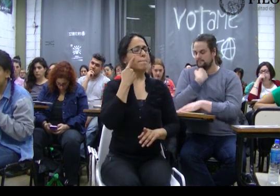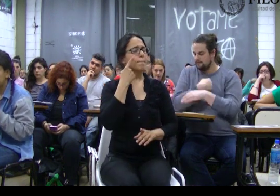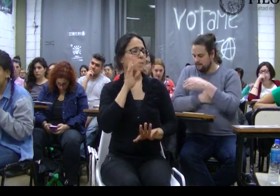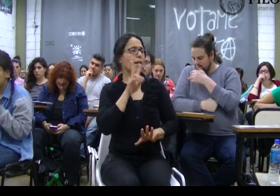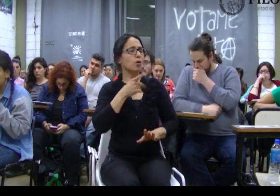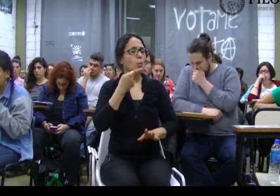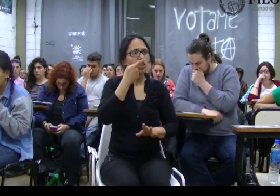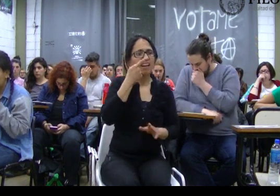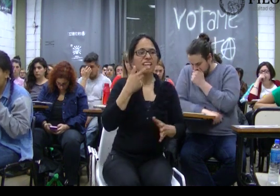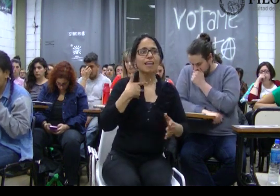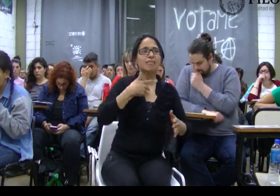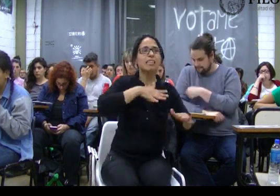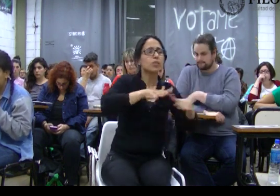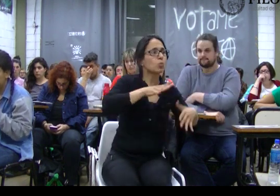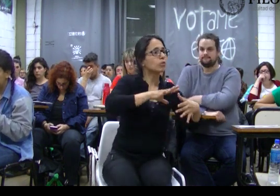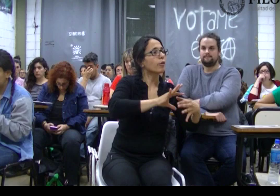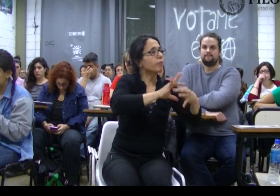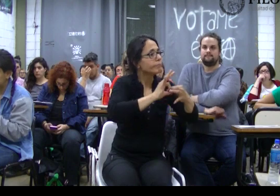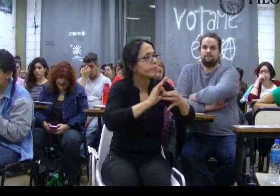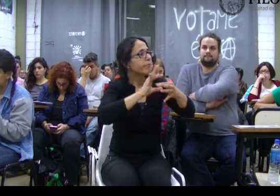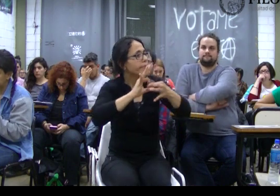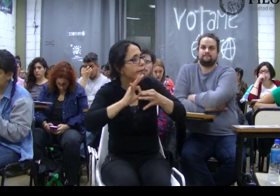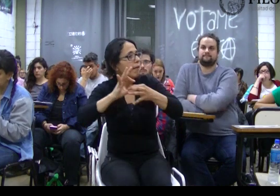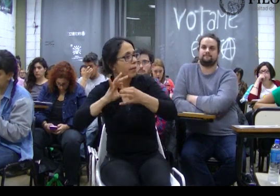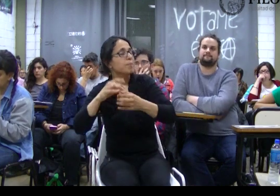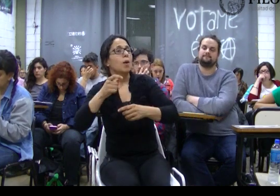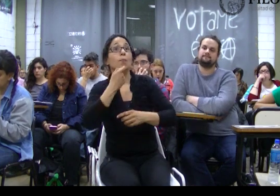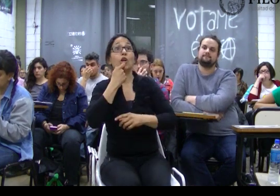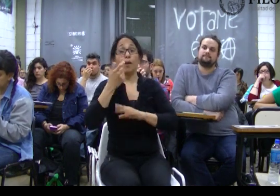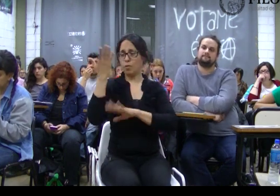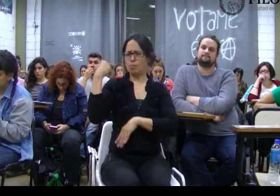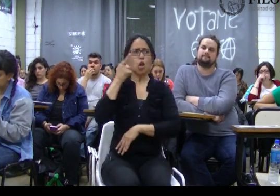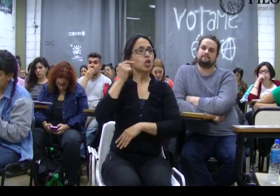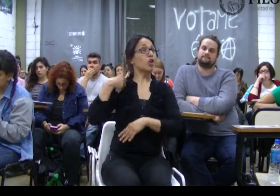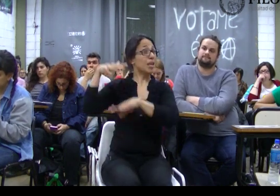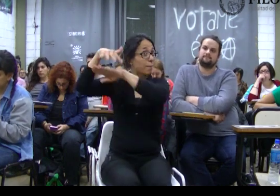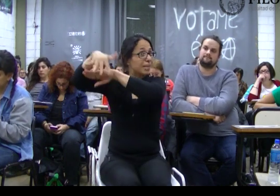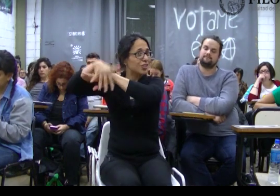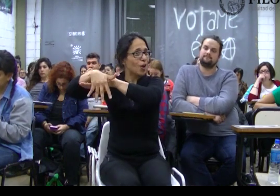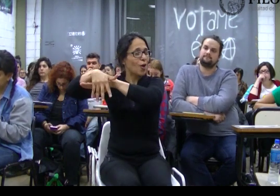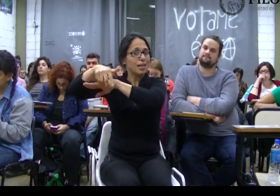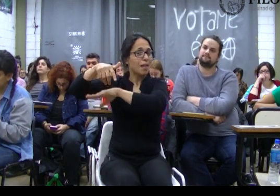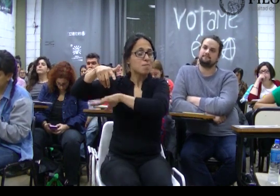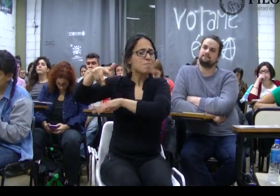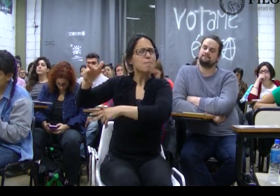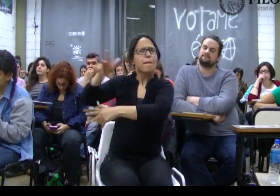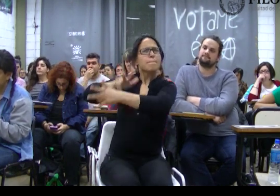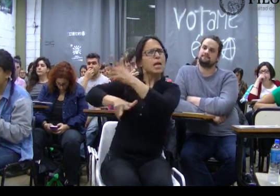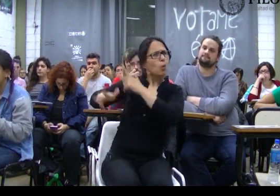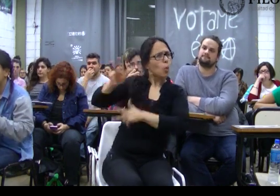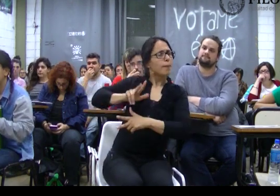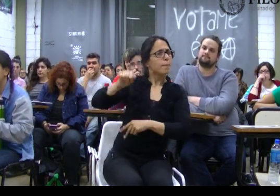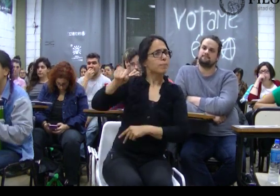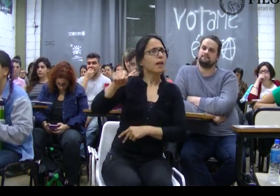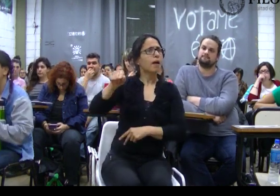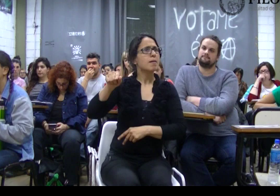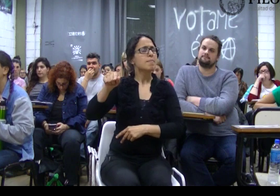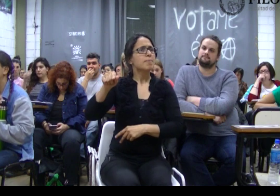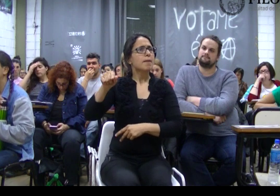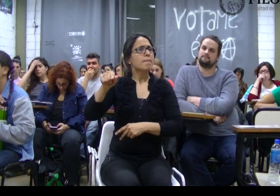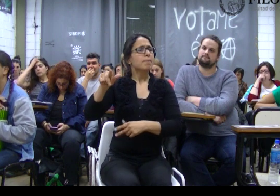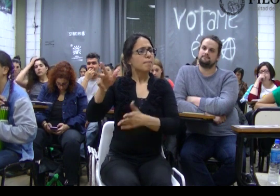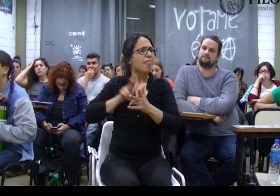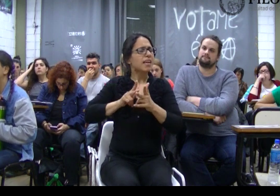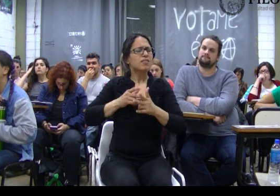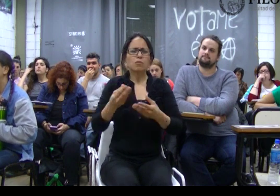¿no? El otro día me contaban en Misiones, ¿cómo hacemos para trabajar